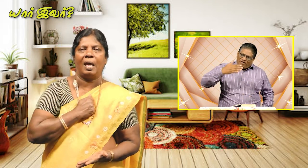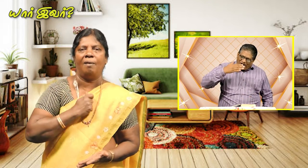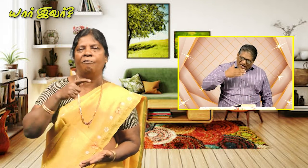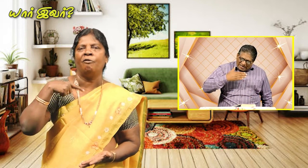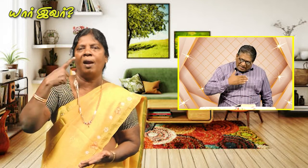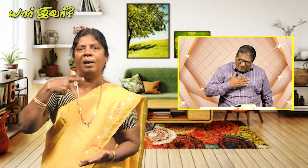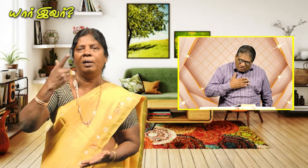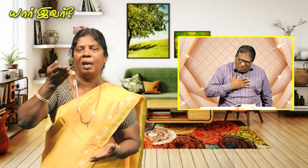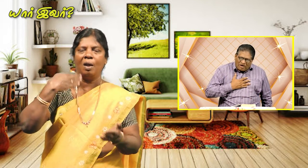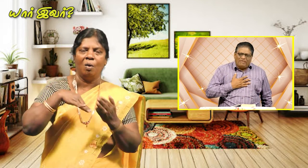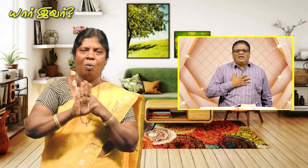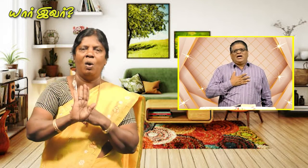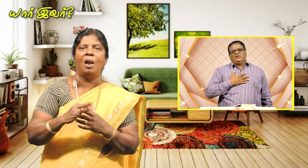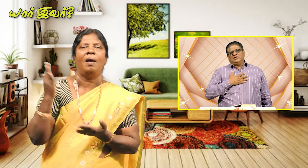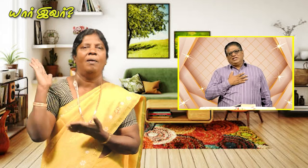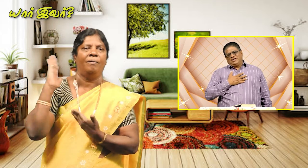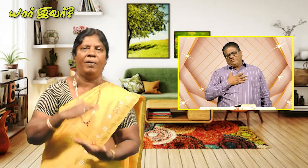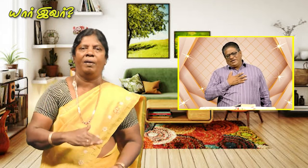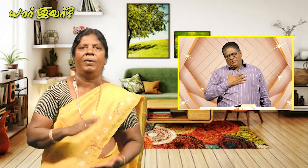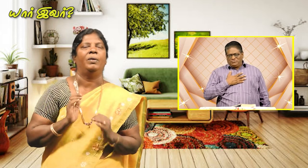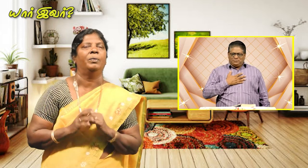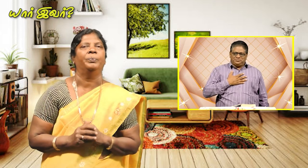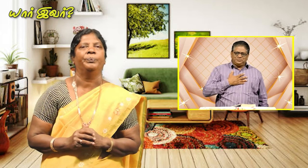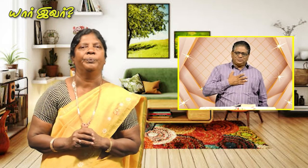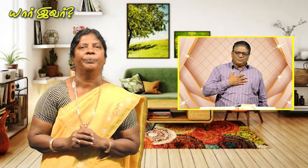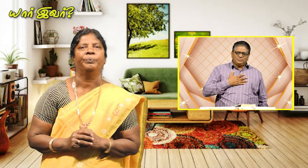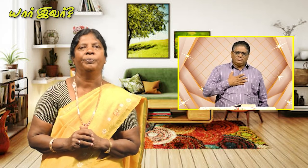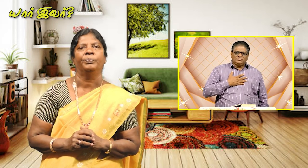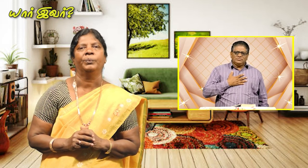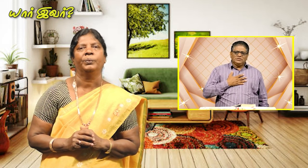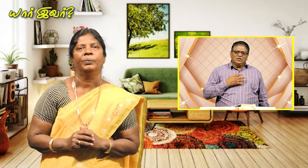தன் வாழ்க்கைக்குள் அவன் அனுமதிக்க வேண்டும்.